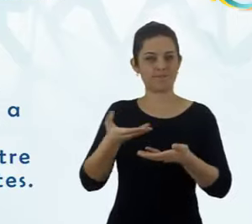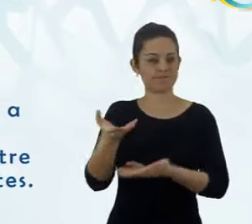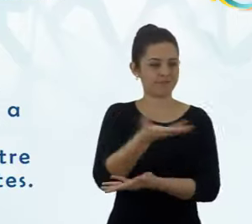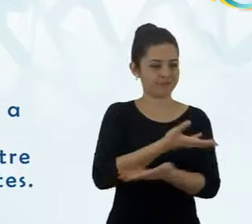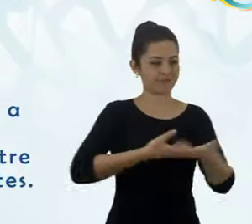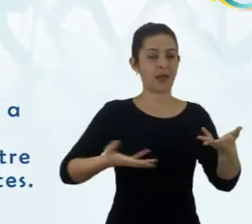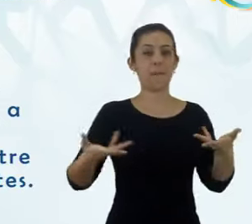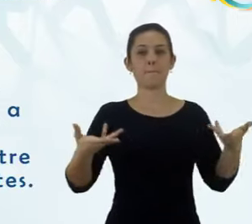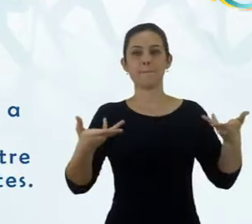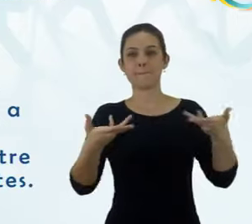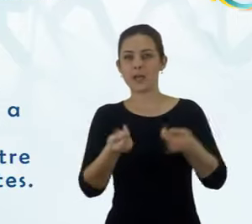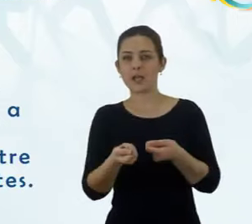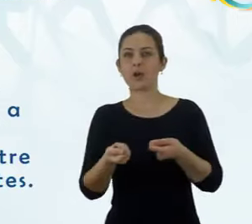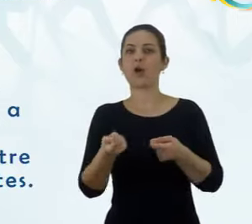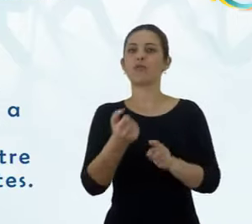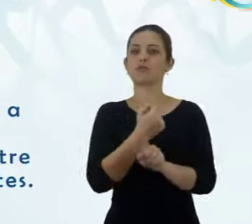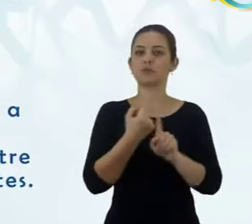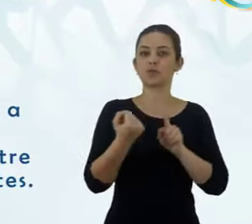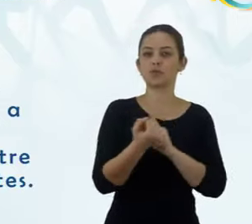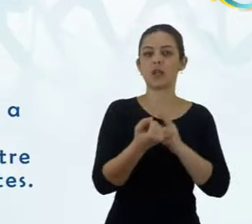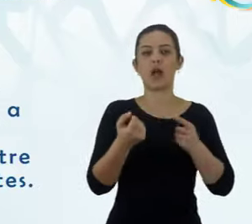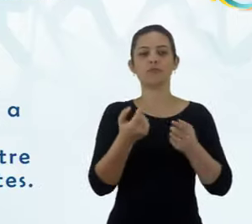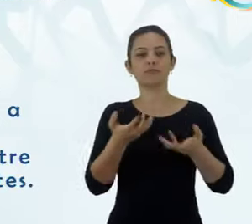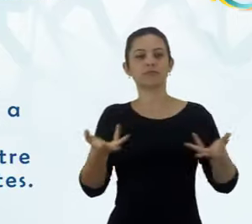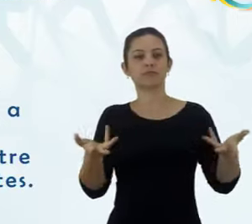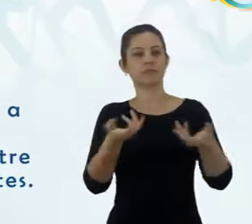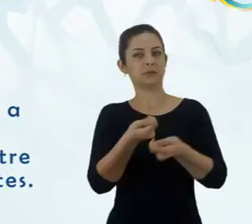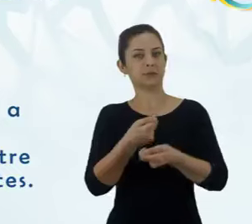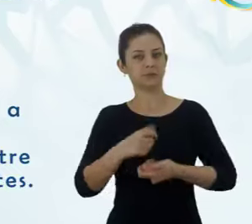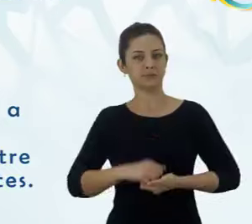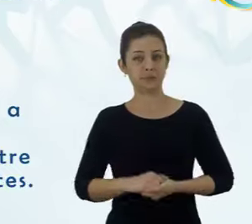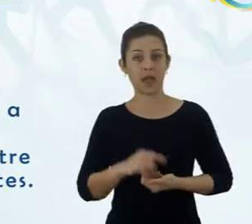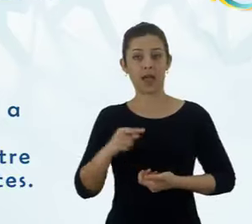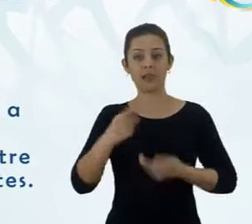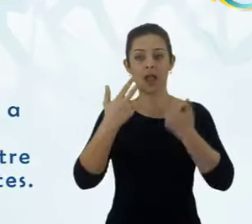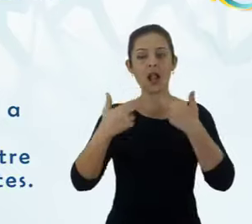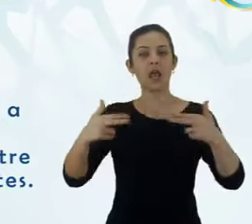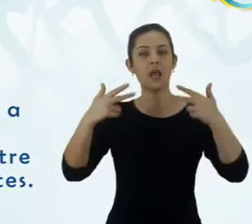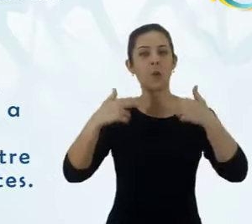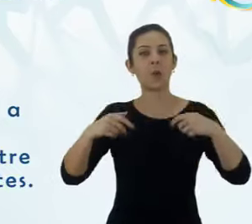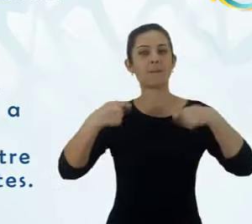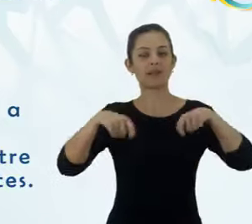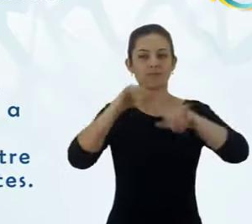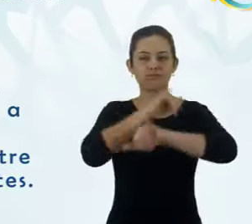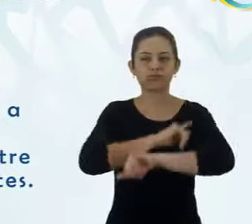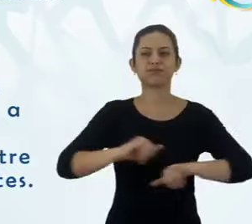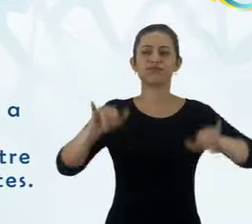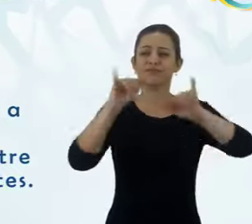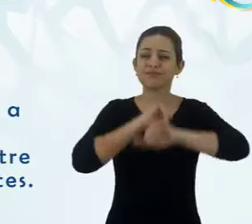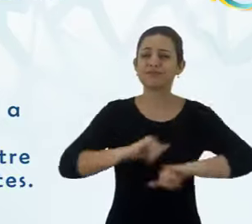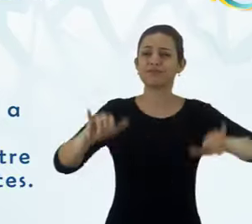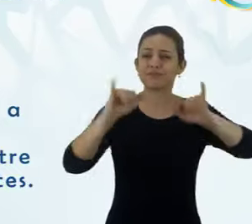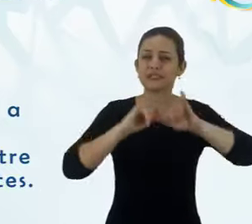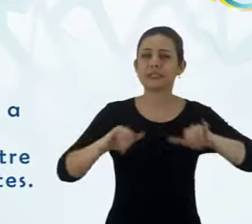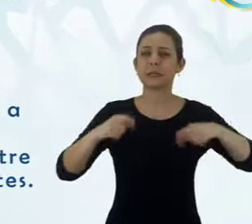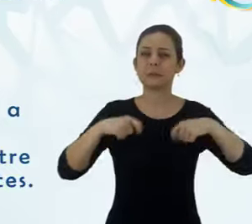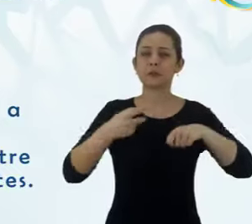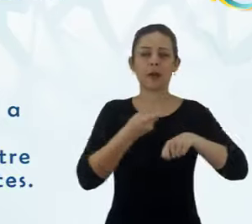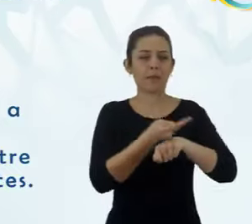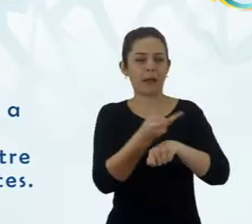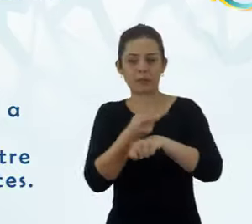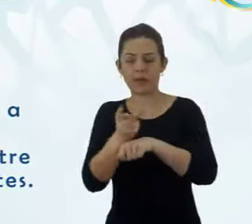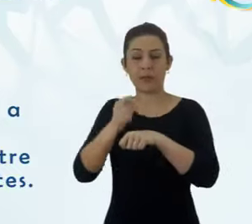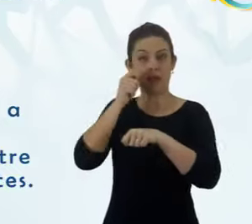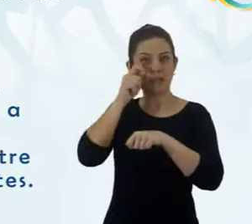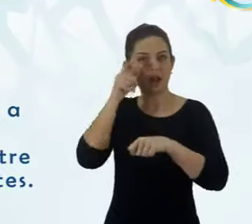os surdos. Para melhor nos inteirarmos dessa realidade, é interessante que essa língua se faça conhecer e que haja uma procura